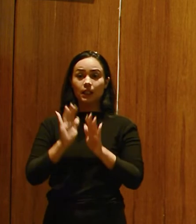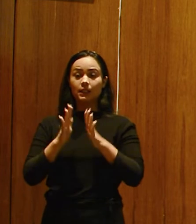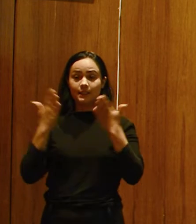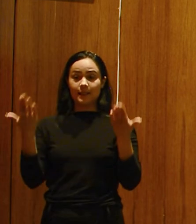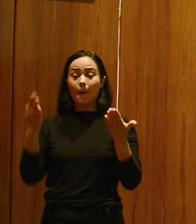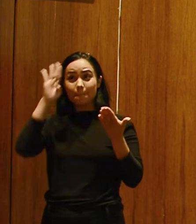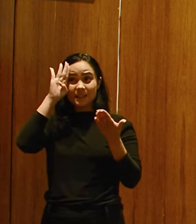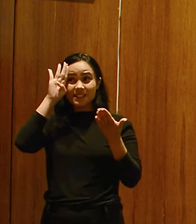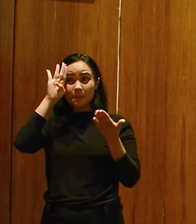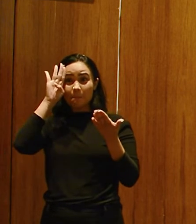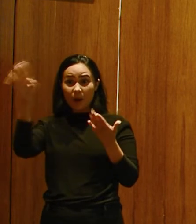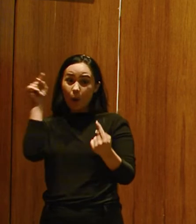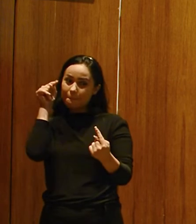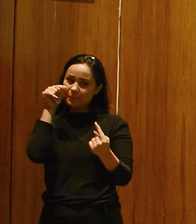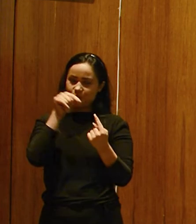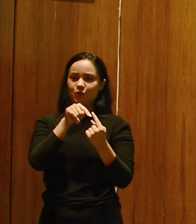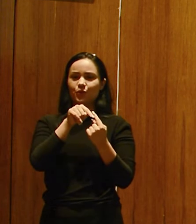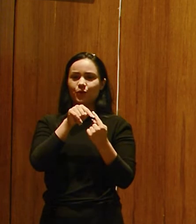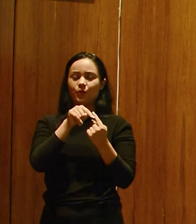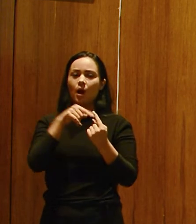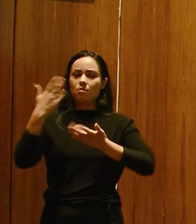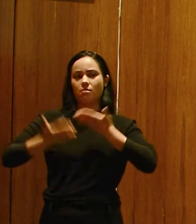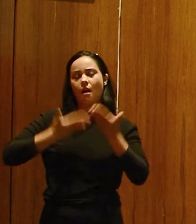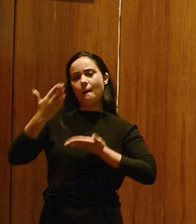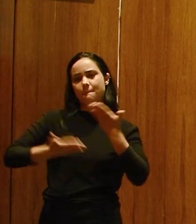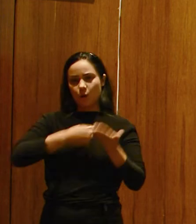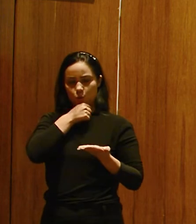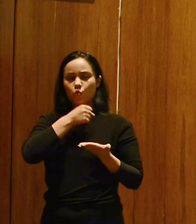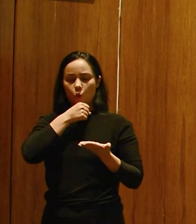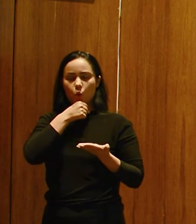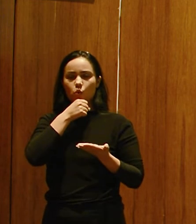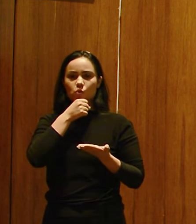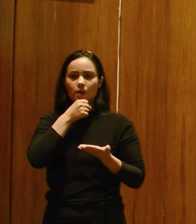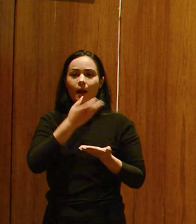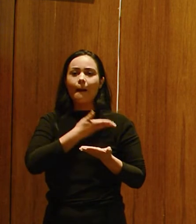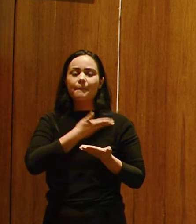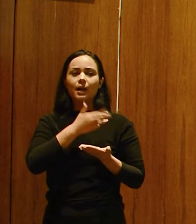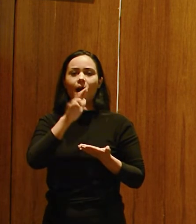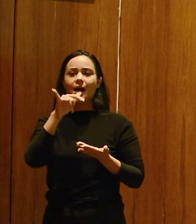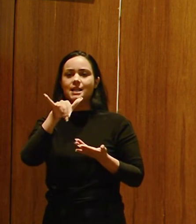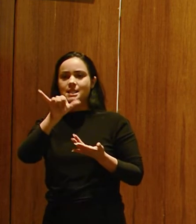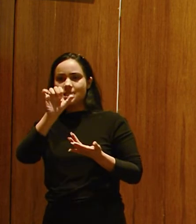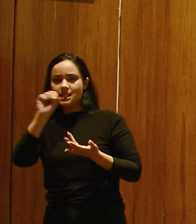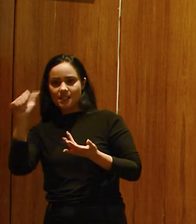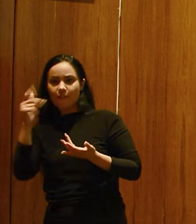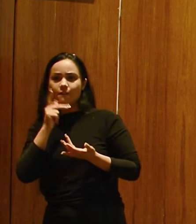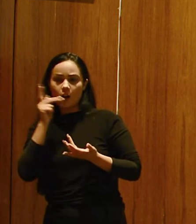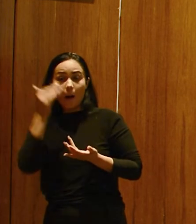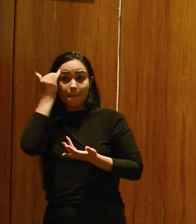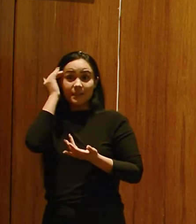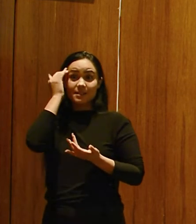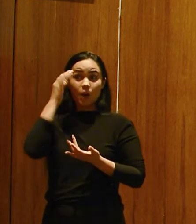Então, o principal objetivo da terapia com idoso, como a colega Raíssa falou, e dos adultos, é a